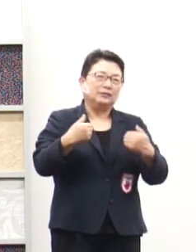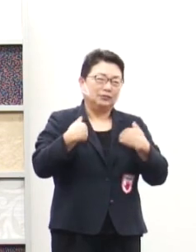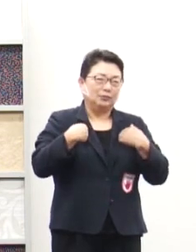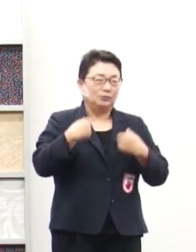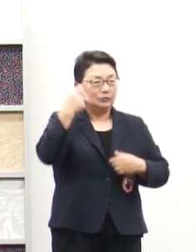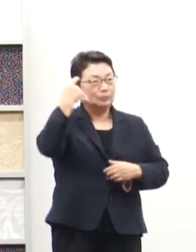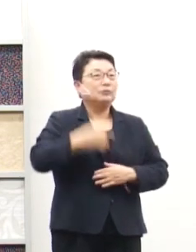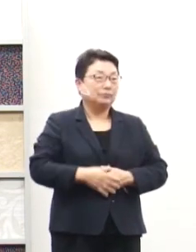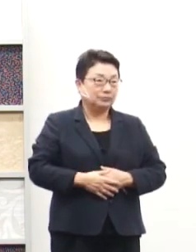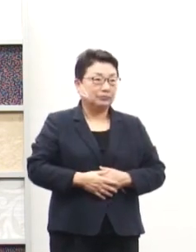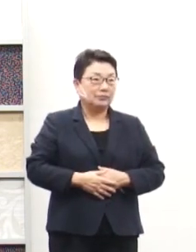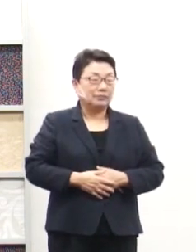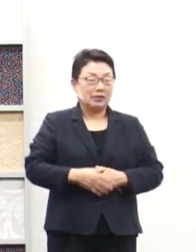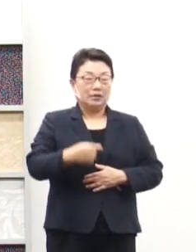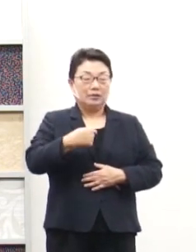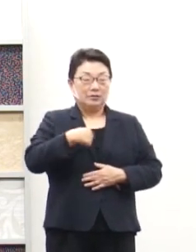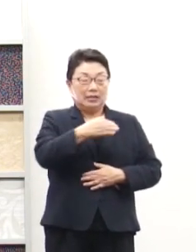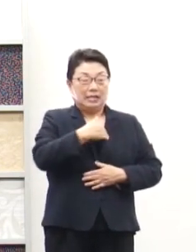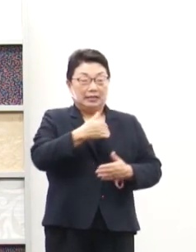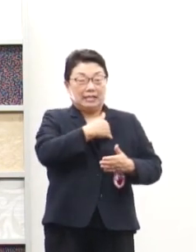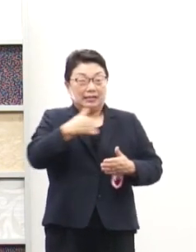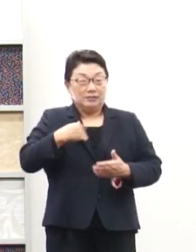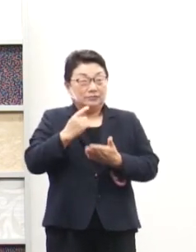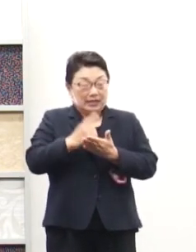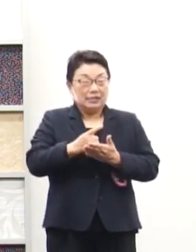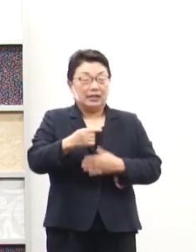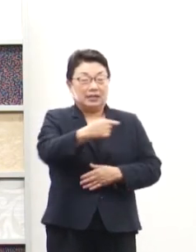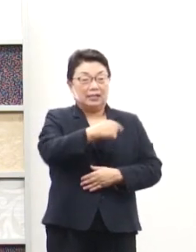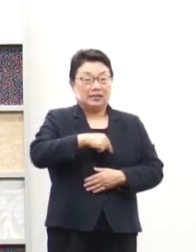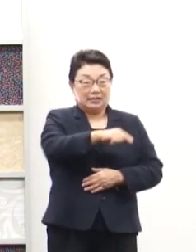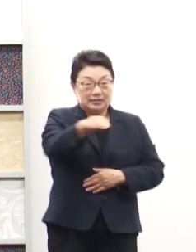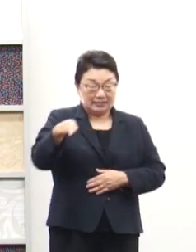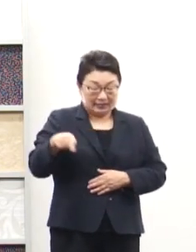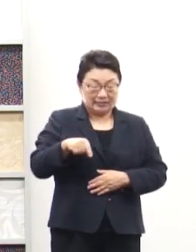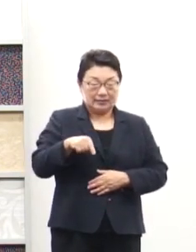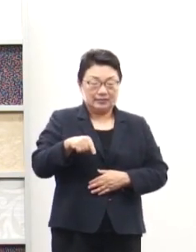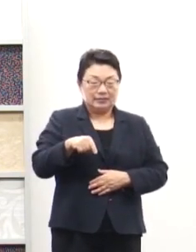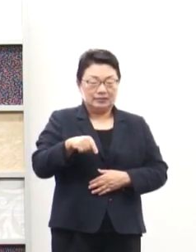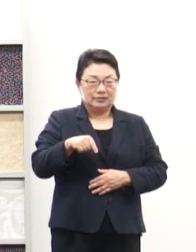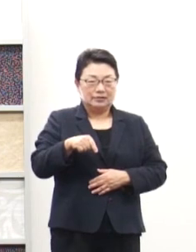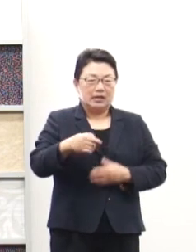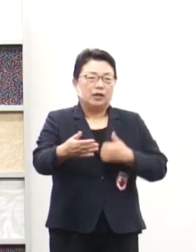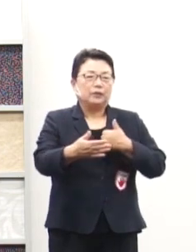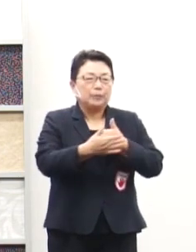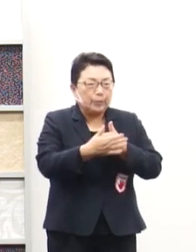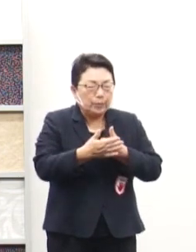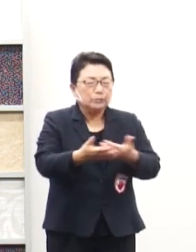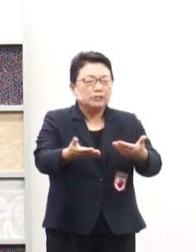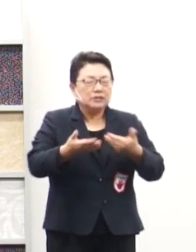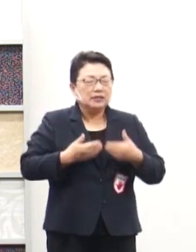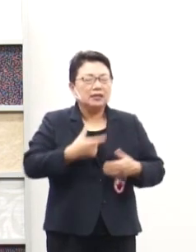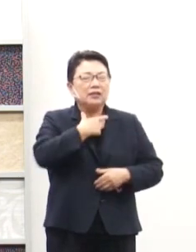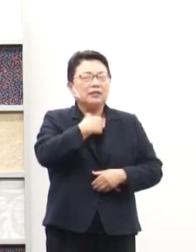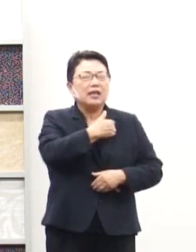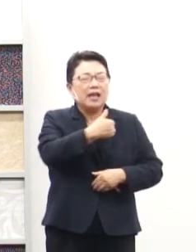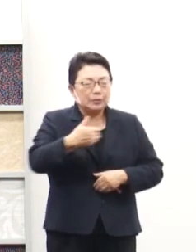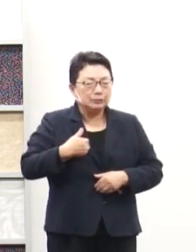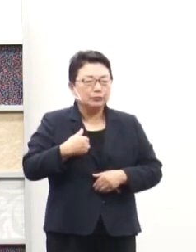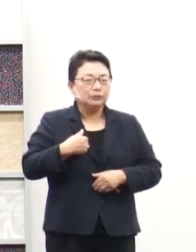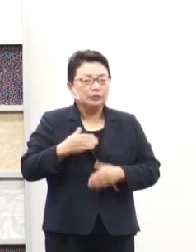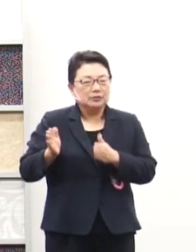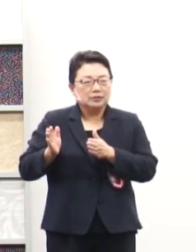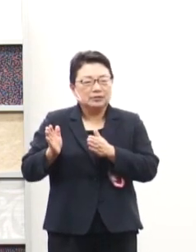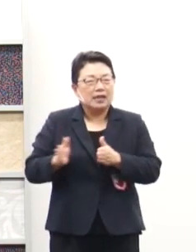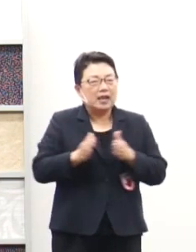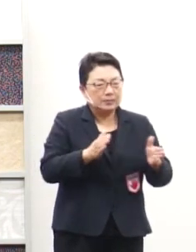あ、我々のやり方というのはなるべく多くの人がですね、まあ、進んでご協力いただけるような環境を作っ